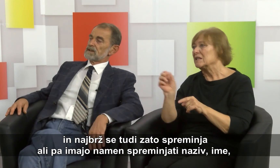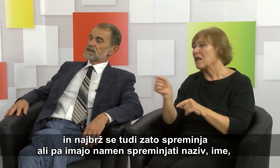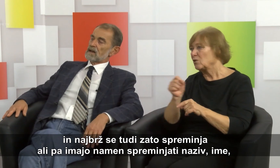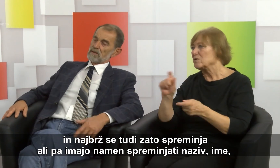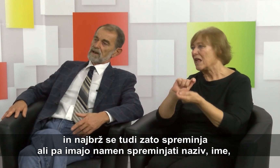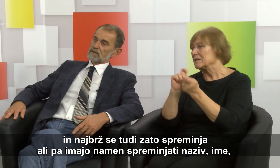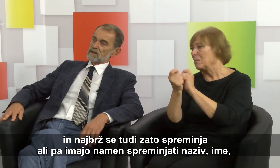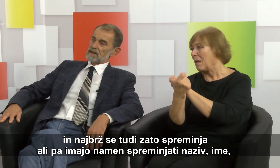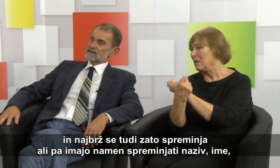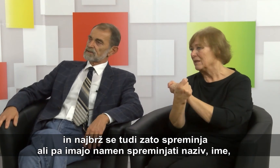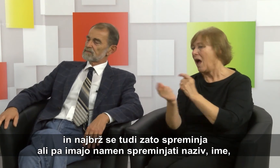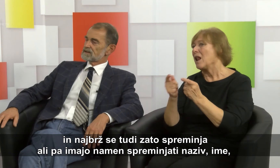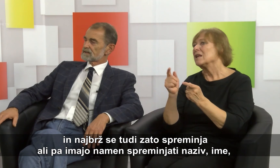spreminja ali pa imajo namen